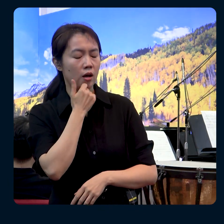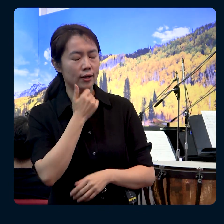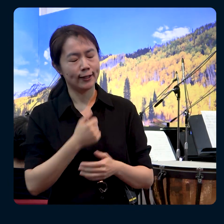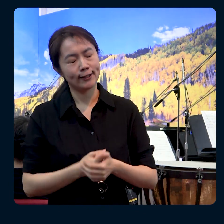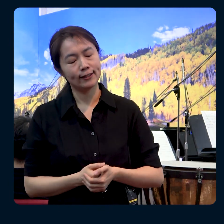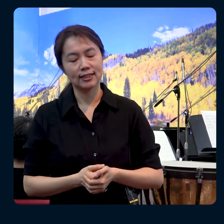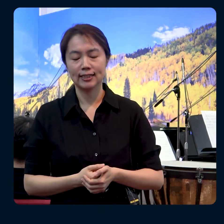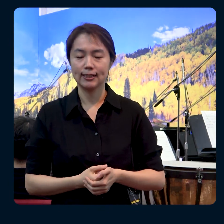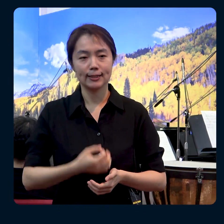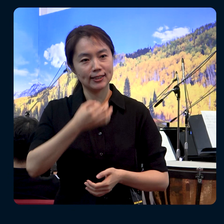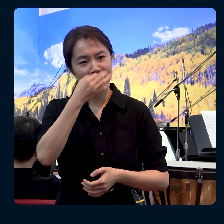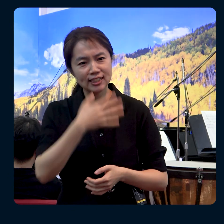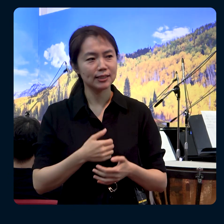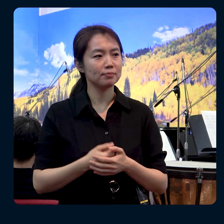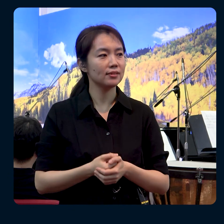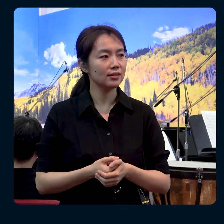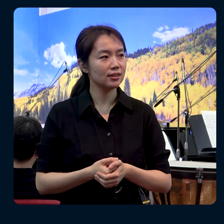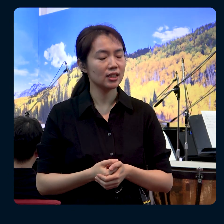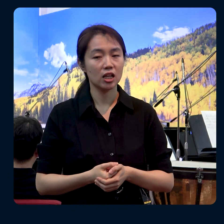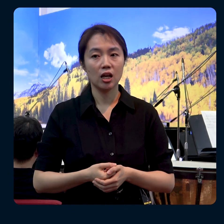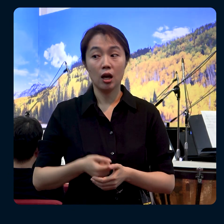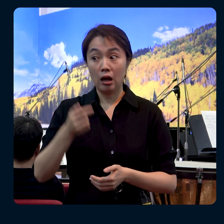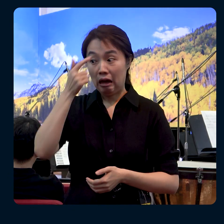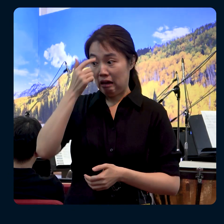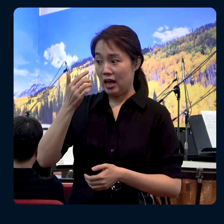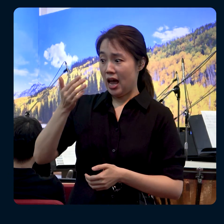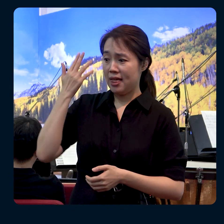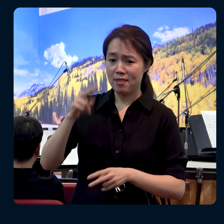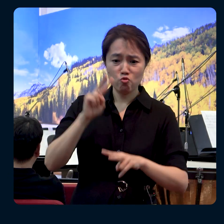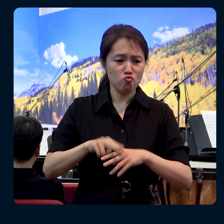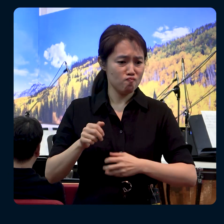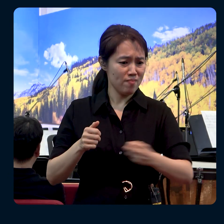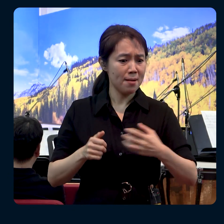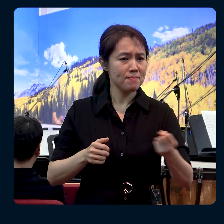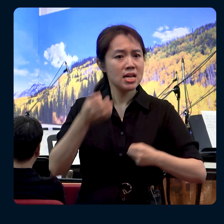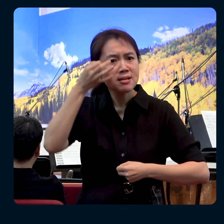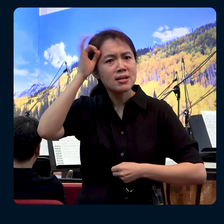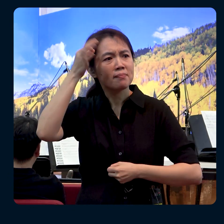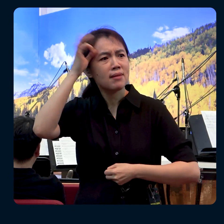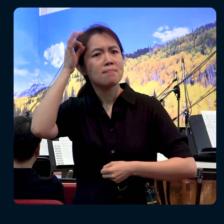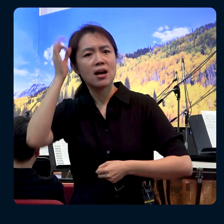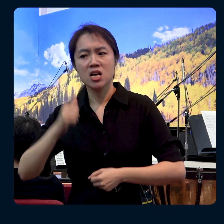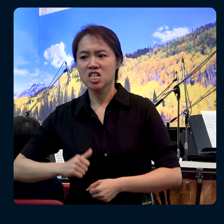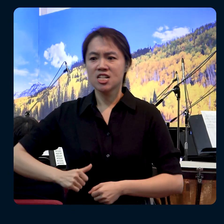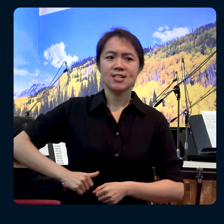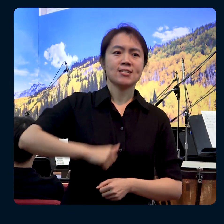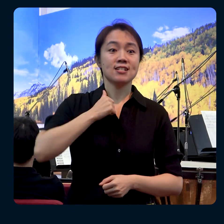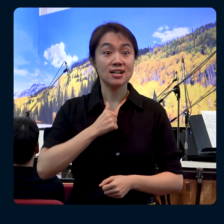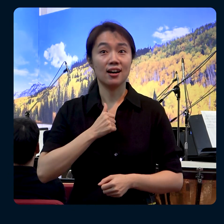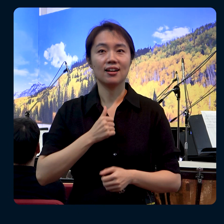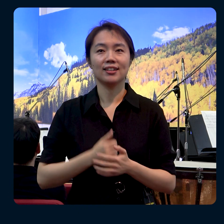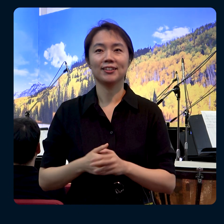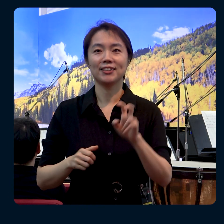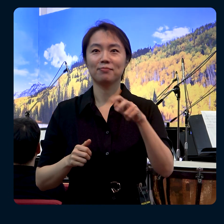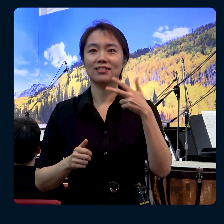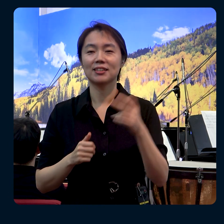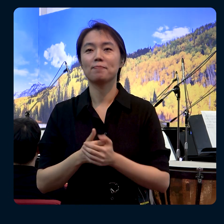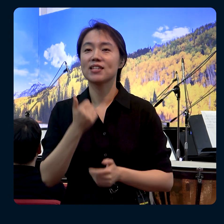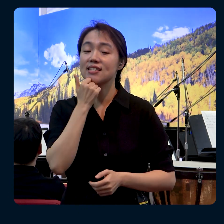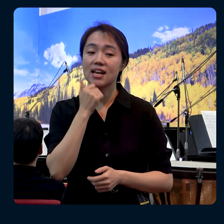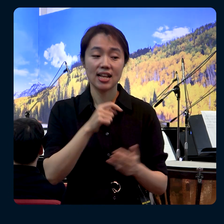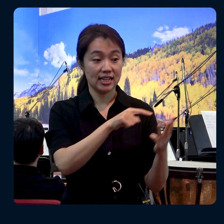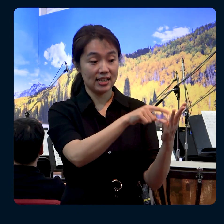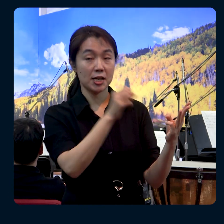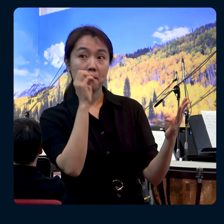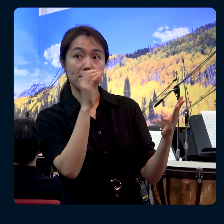다 올라오고 분노가 치밀어 올랐습니다. 27절 말씀을 함께 읽겠습니다. 27절 같이 읽습니다.